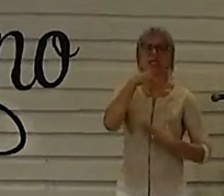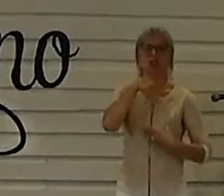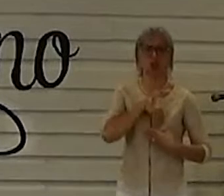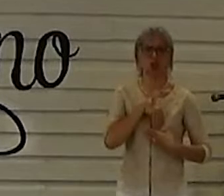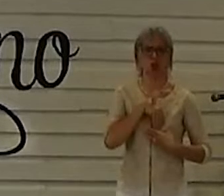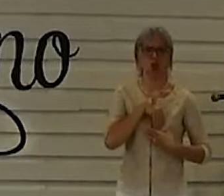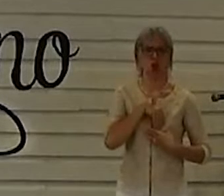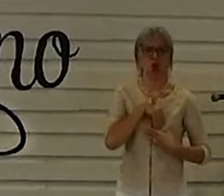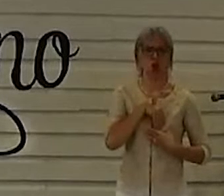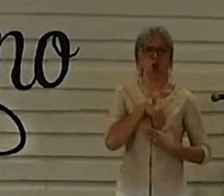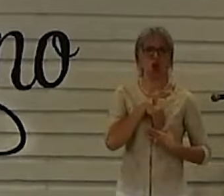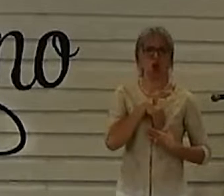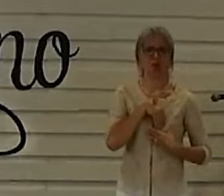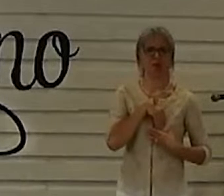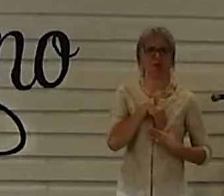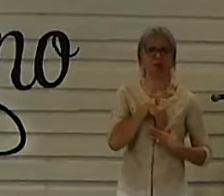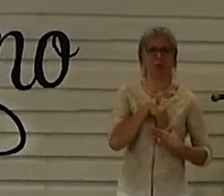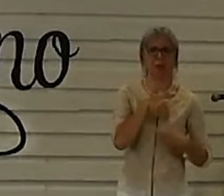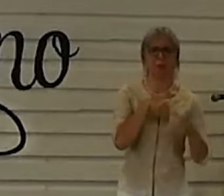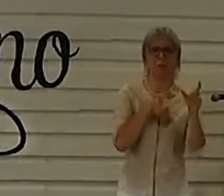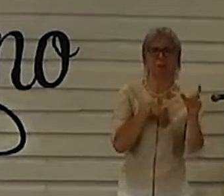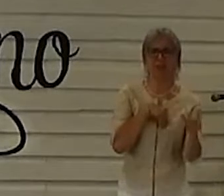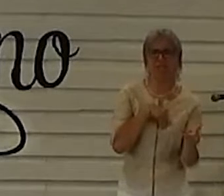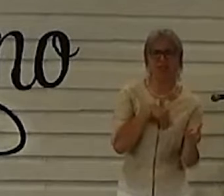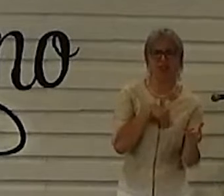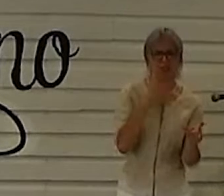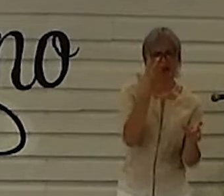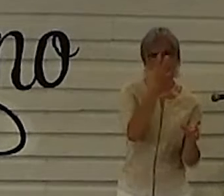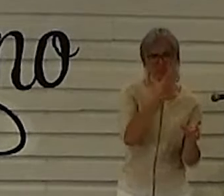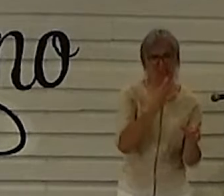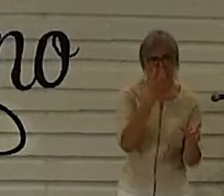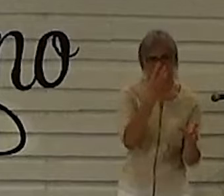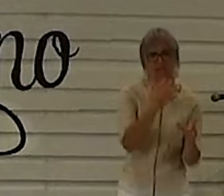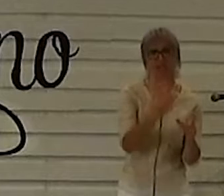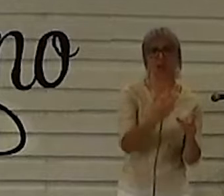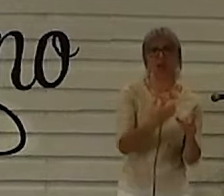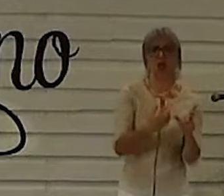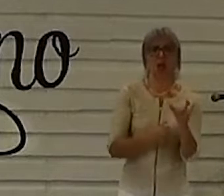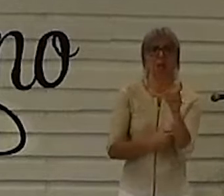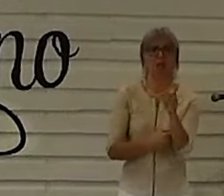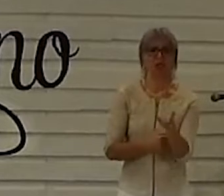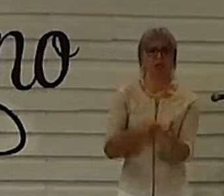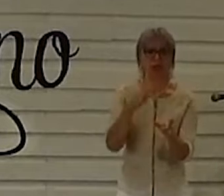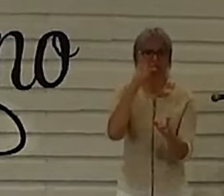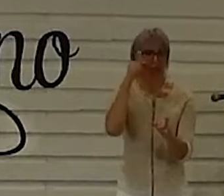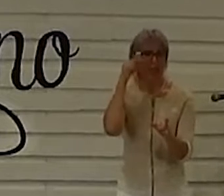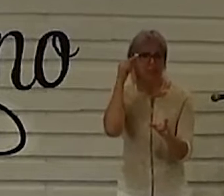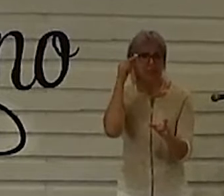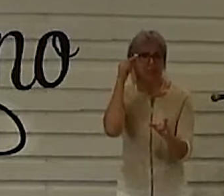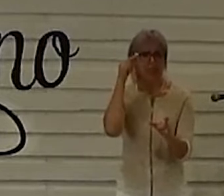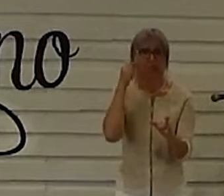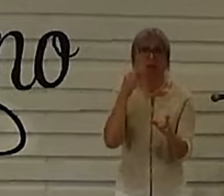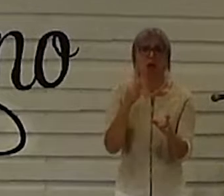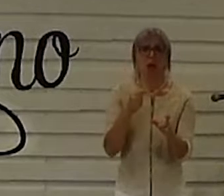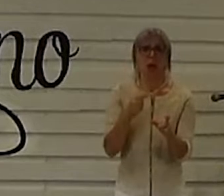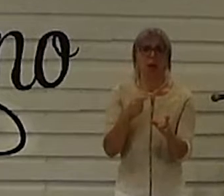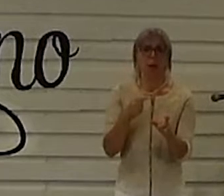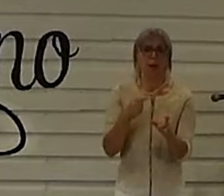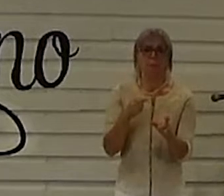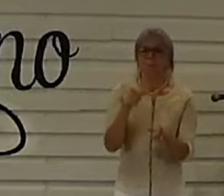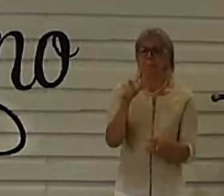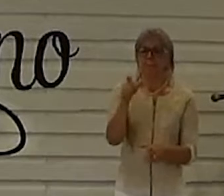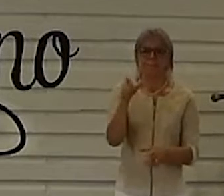tutti. Non importa di quale razza, di quale colore, di quale ceto sociale, non ha